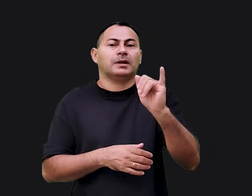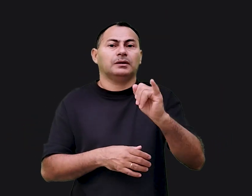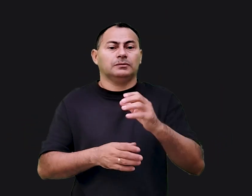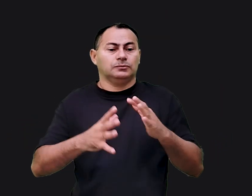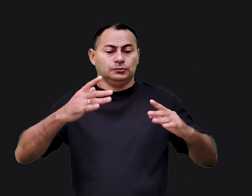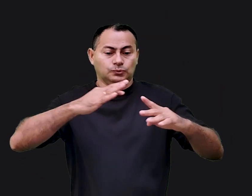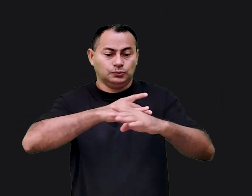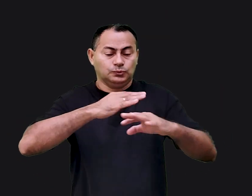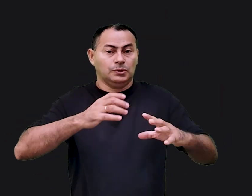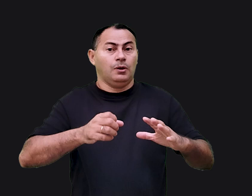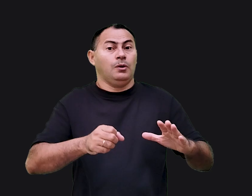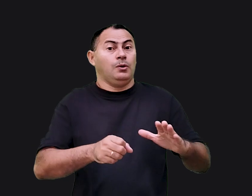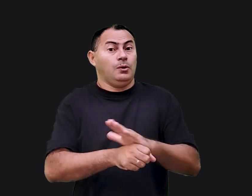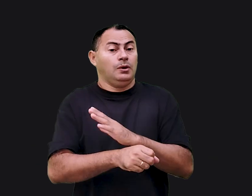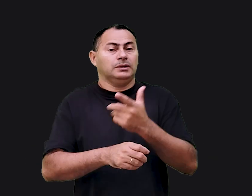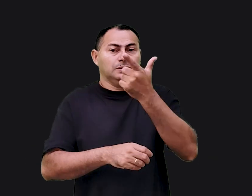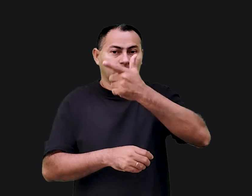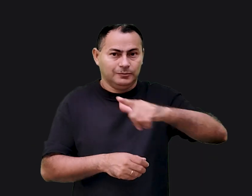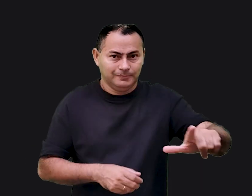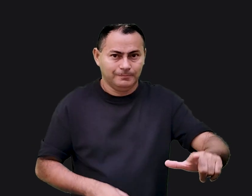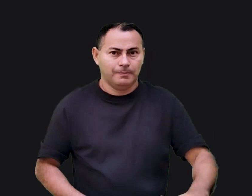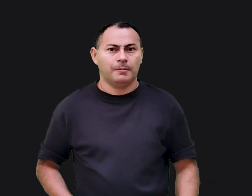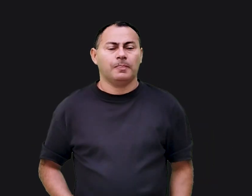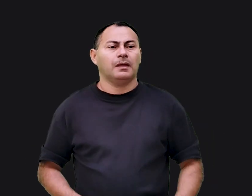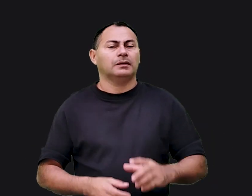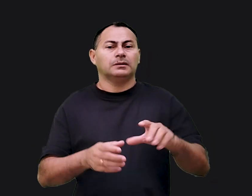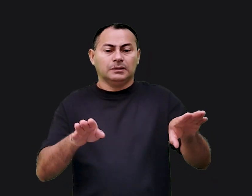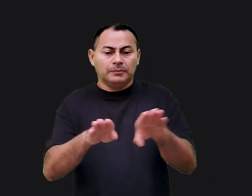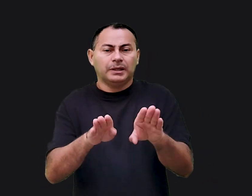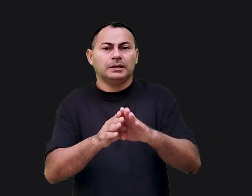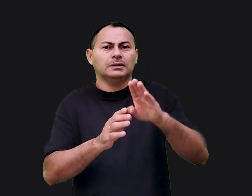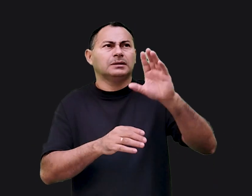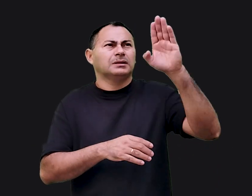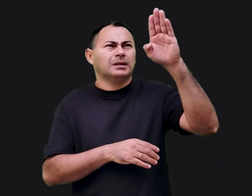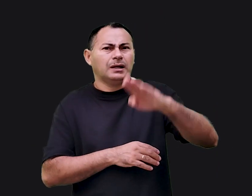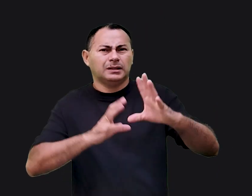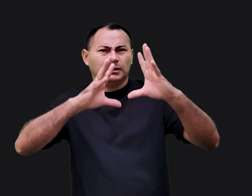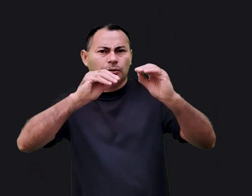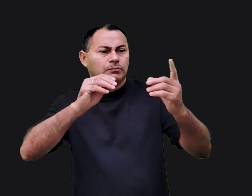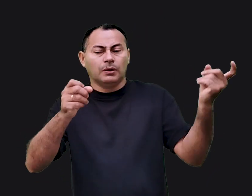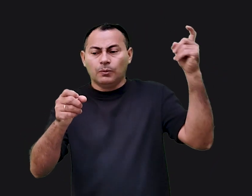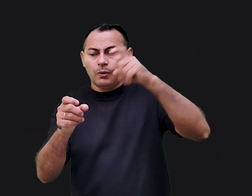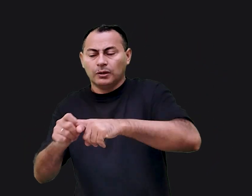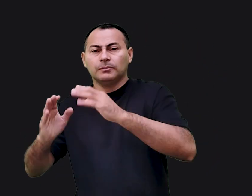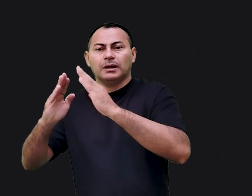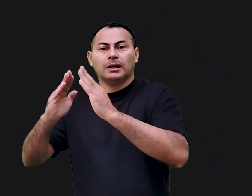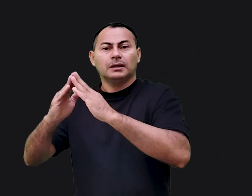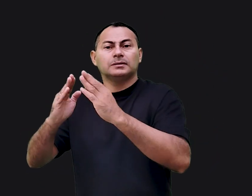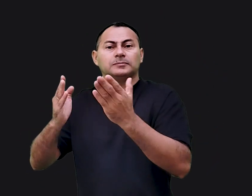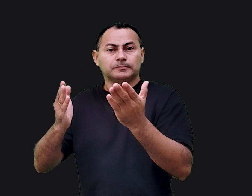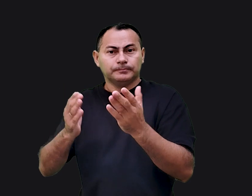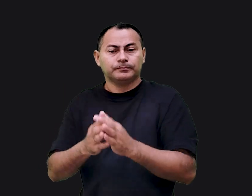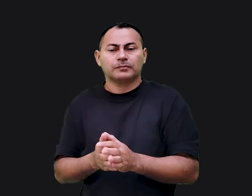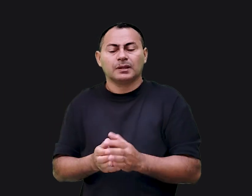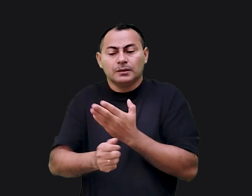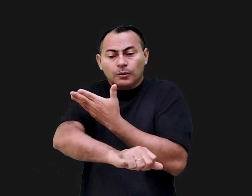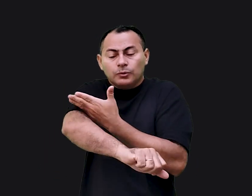aí o trânsito fica intenso novamente e ficará também tarde da noite quando eles voltam para casa eles costumam